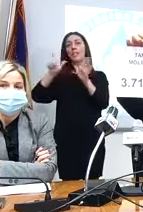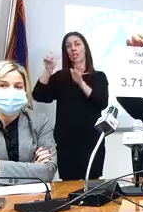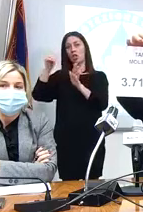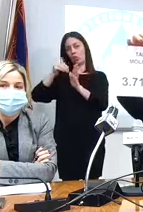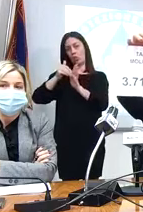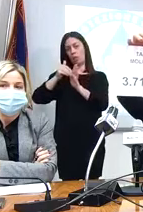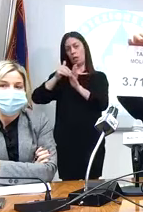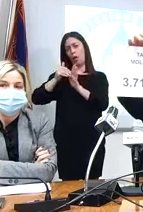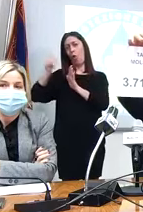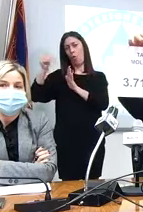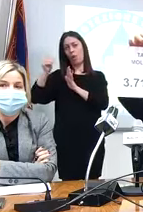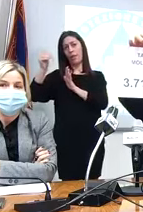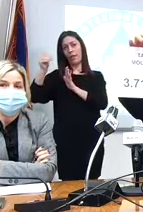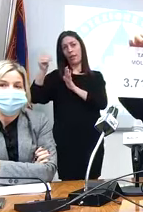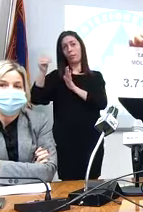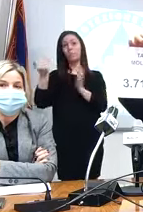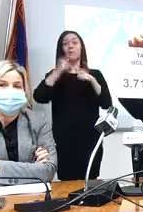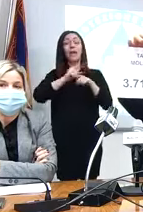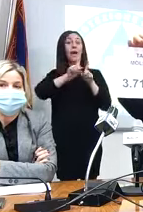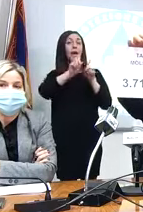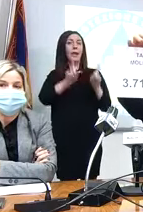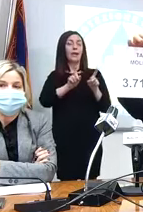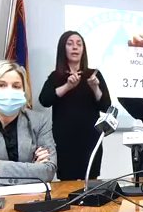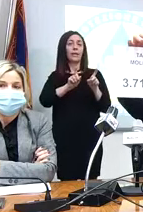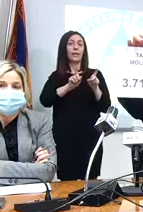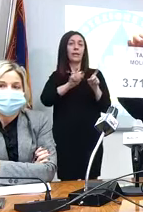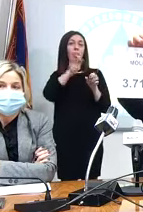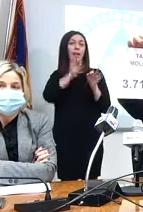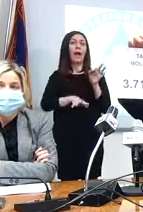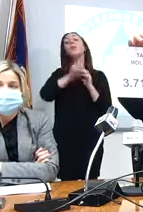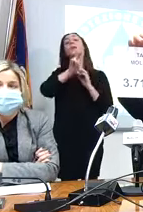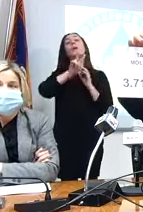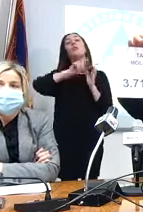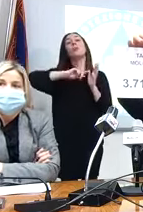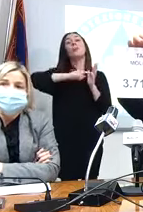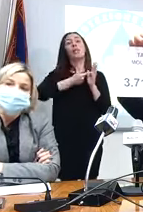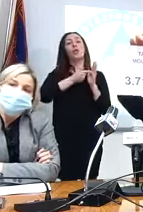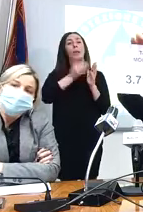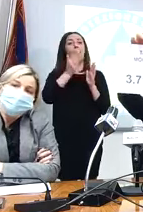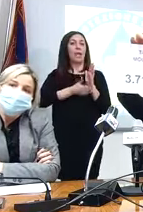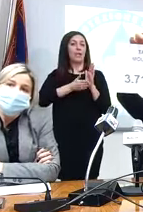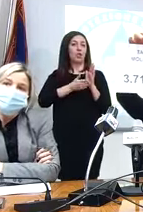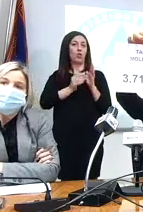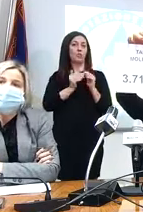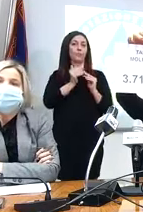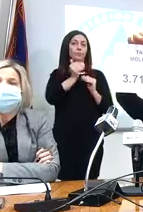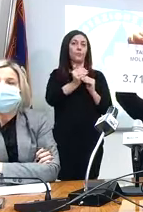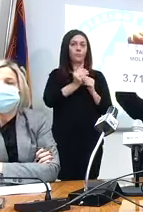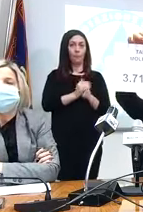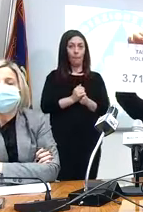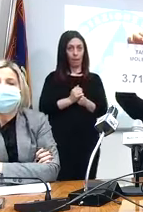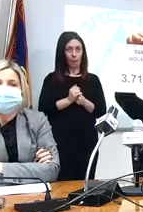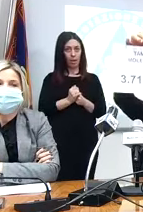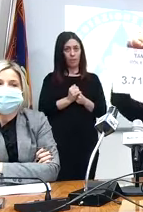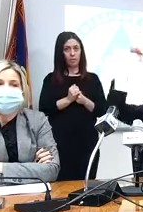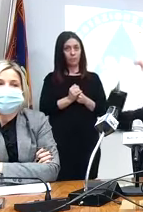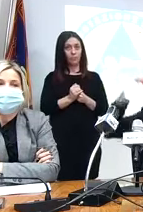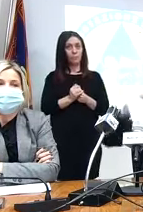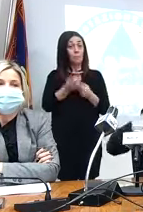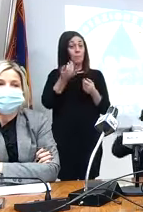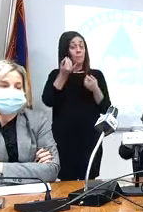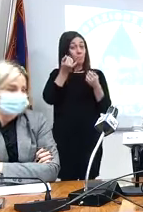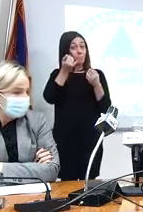oltre. Test rapidi sono 2 milioni e mezzo e oltre. E nello